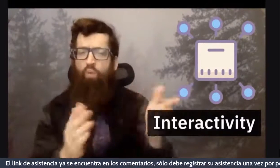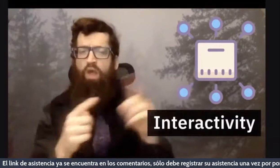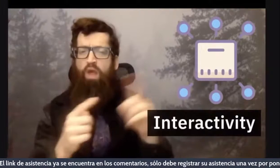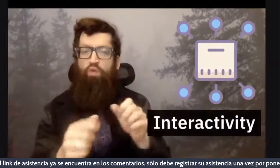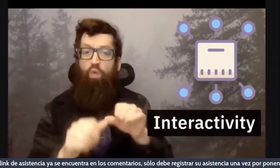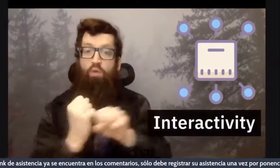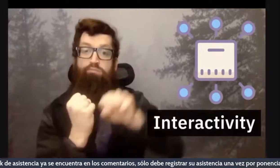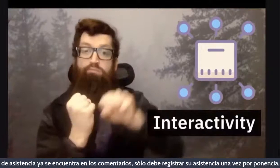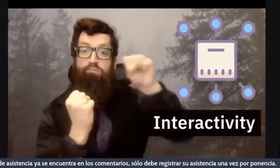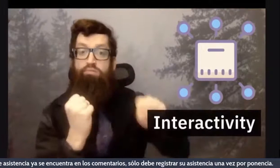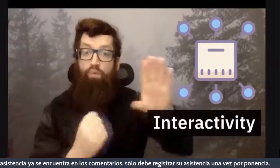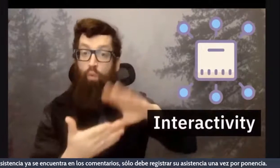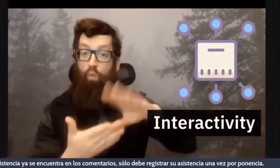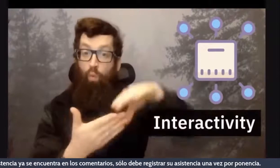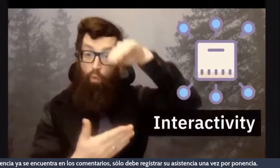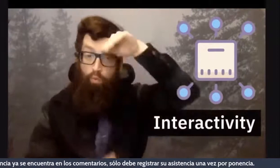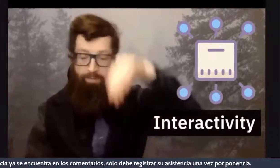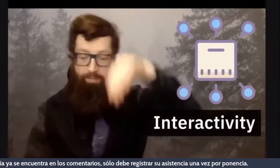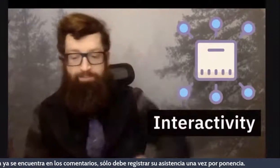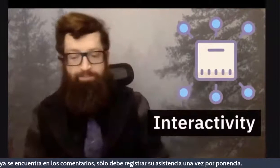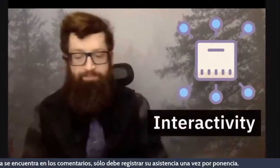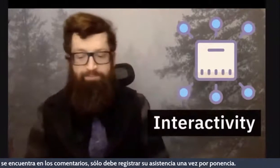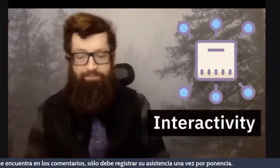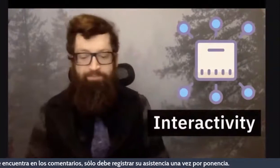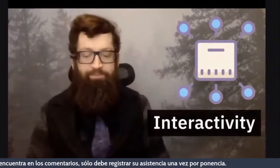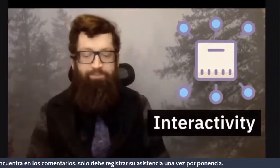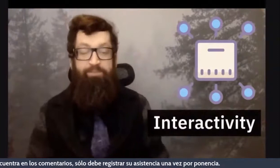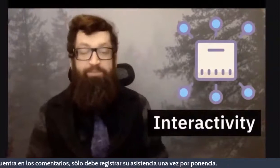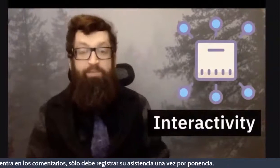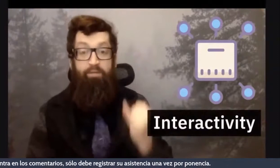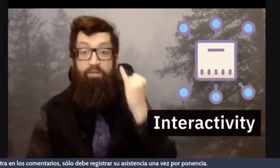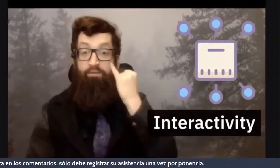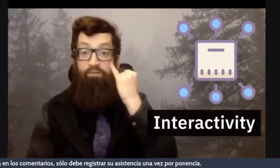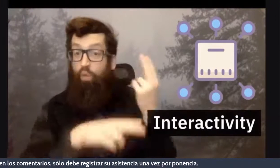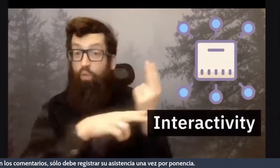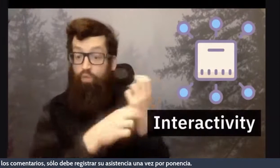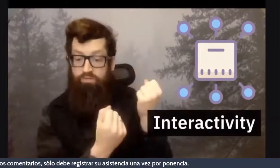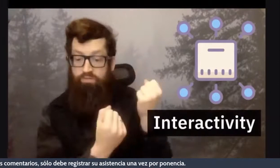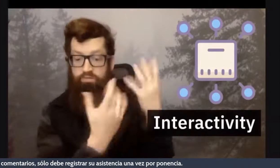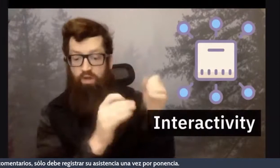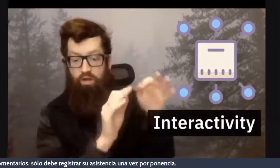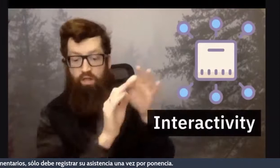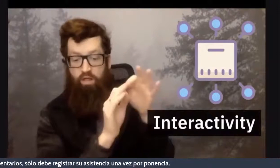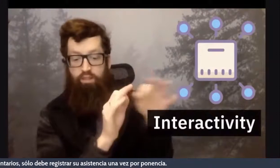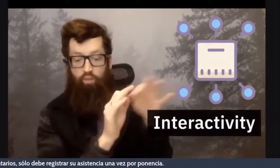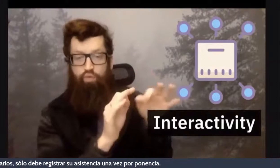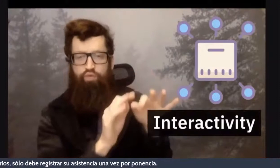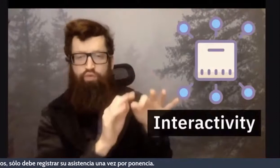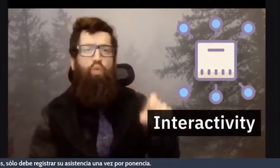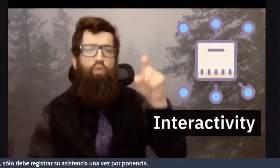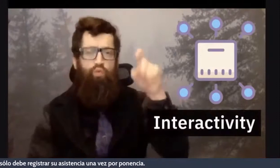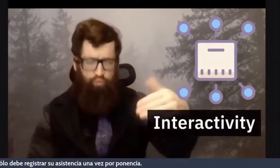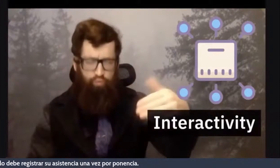que en la pantalla la presentación de señas y texto deben ser iguales. Sin